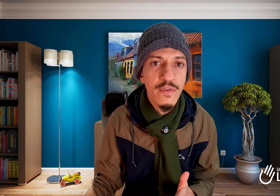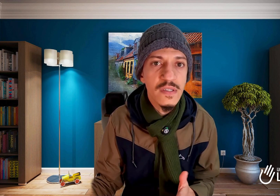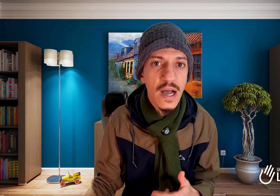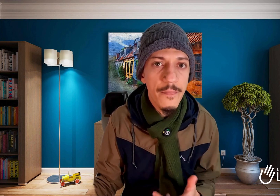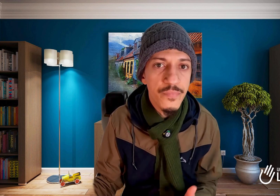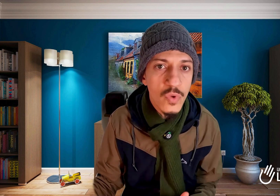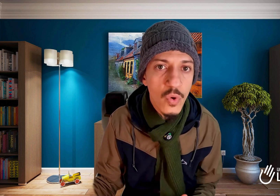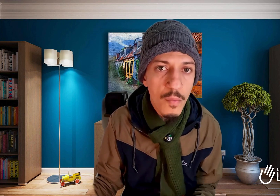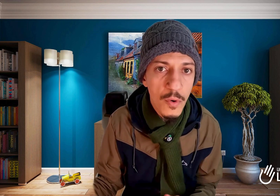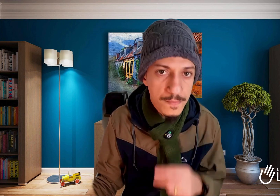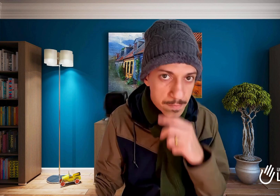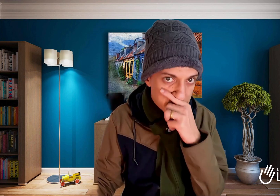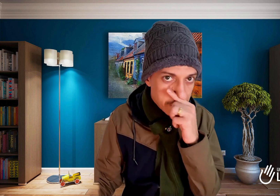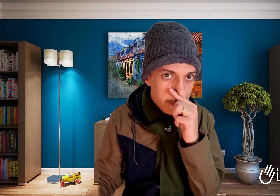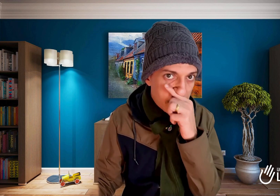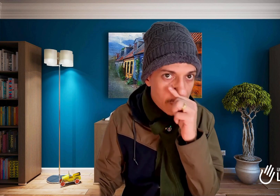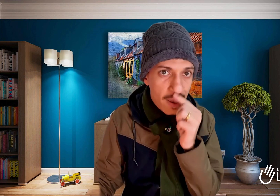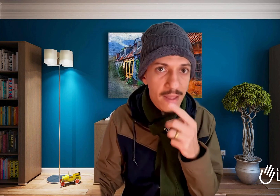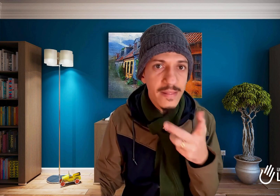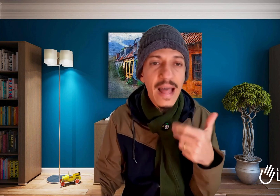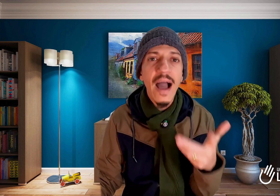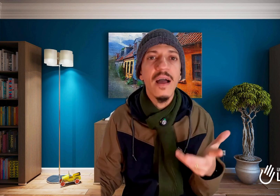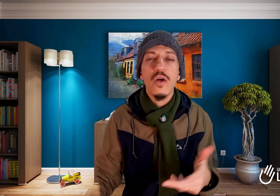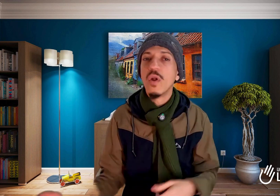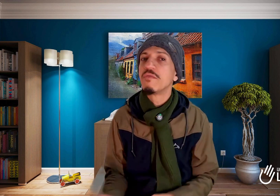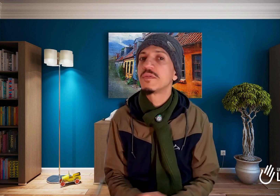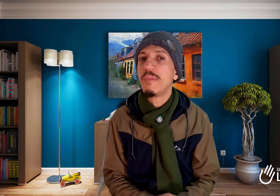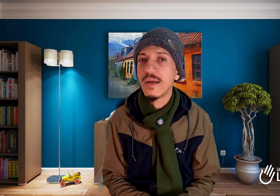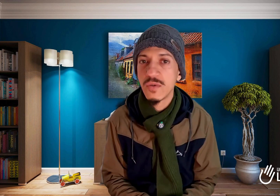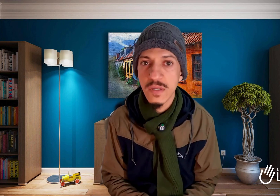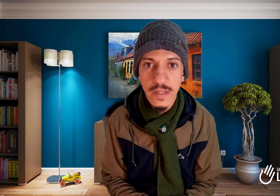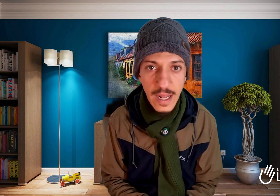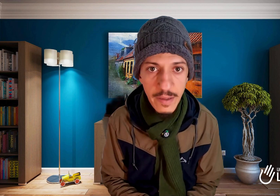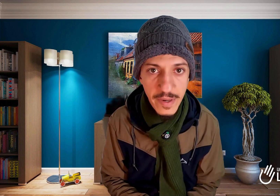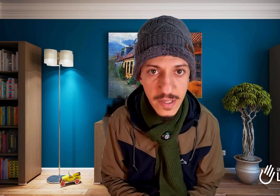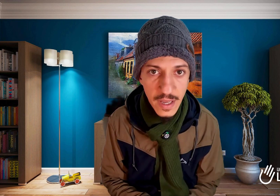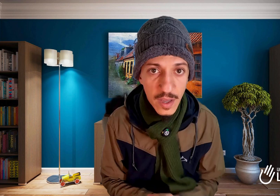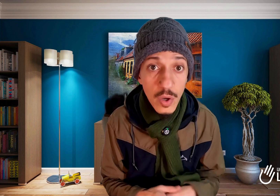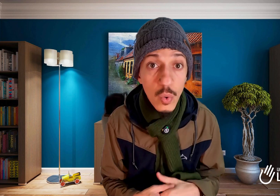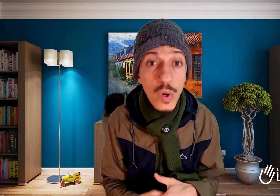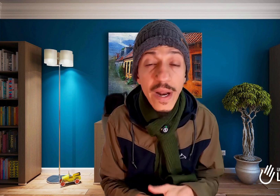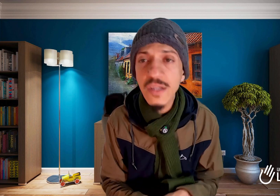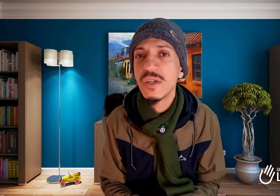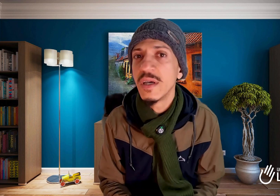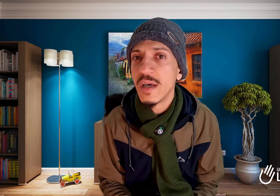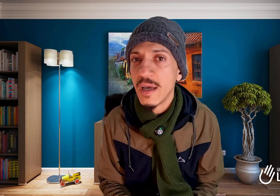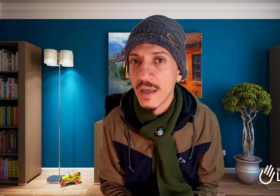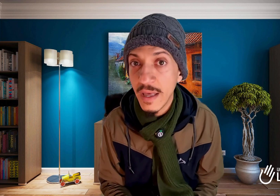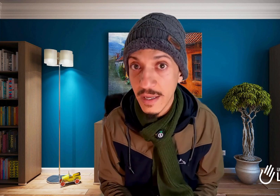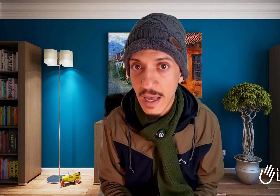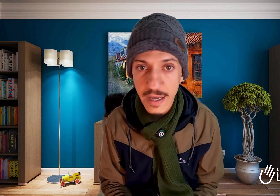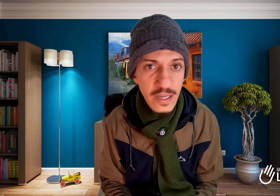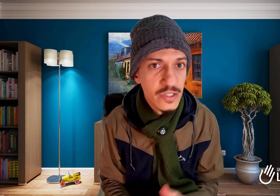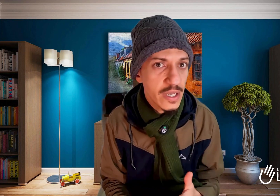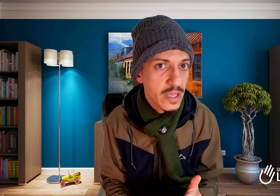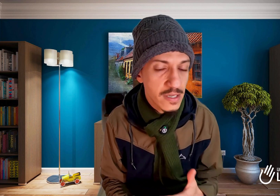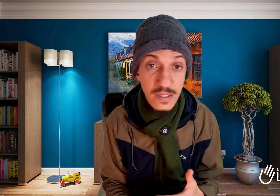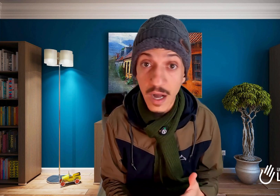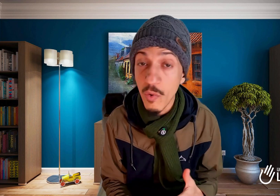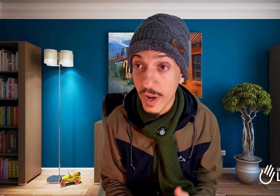avançar, como dar novos passos na Libras. E a grande questão e o grande